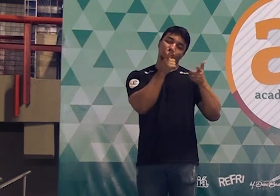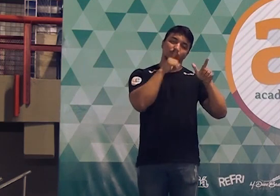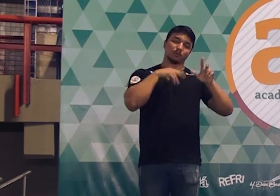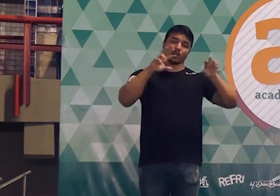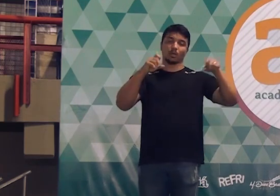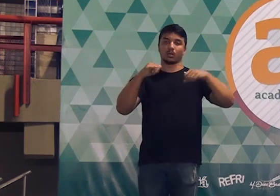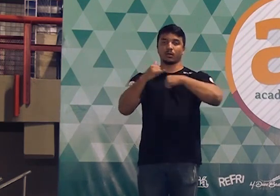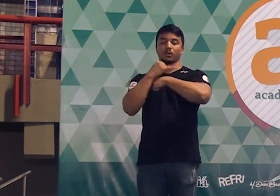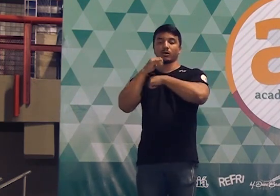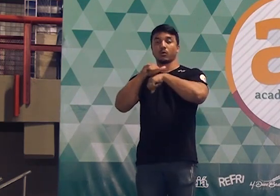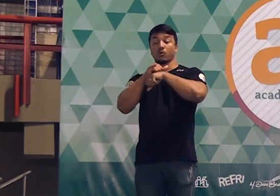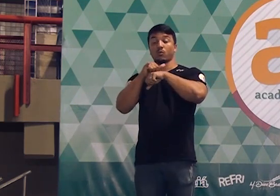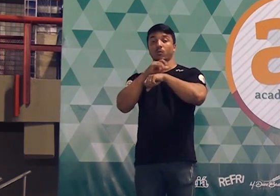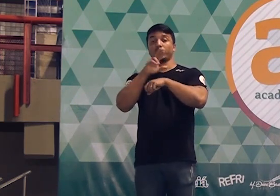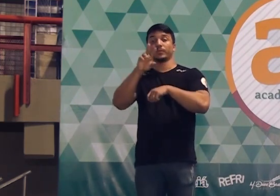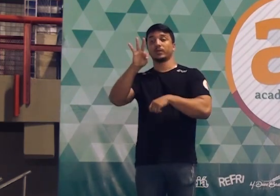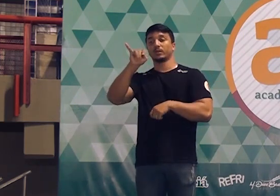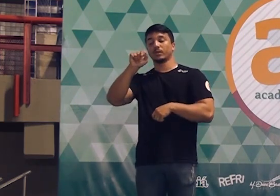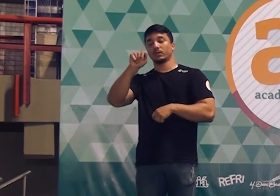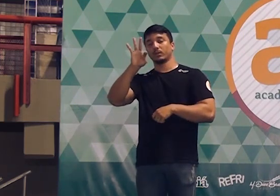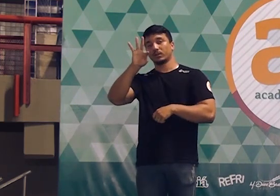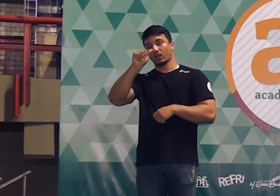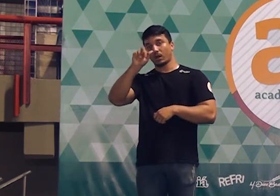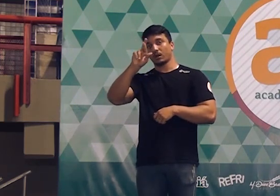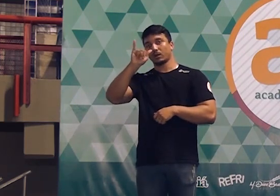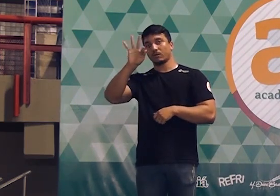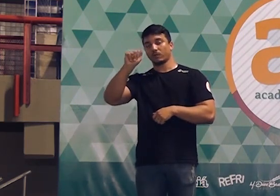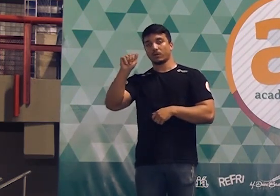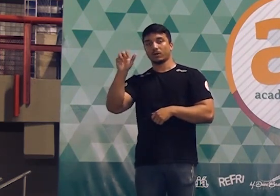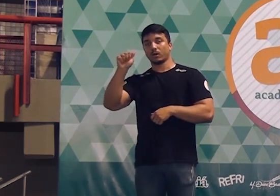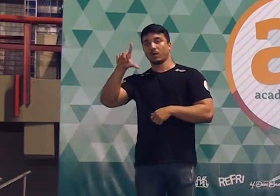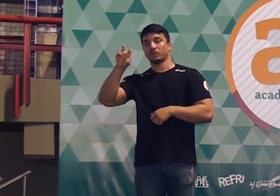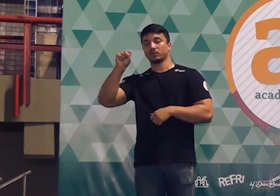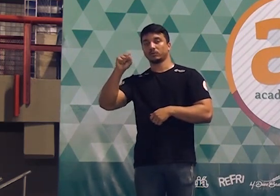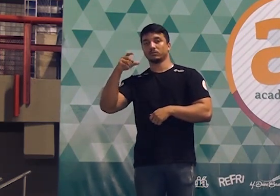Branco. Trigueiro, o que é essa tarifa?